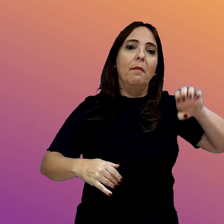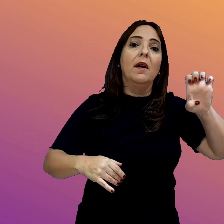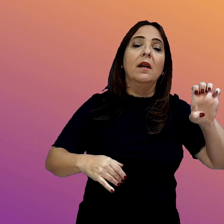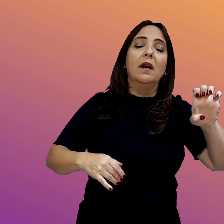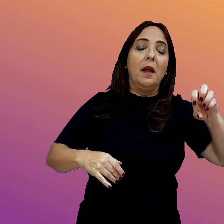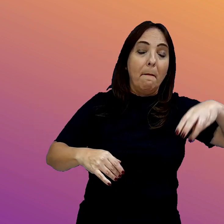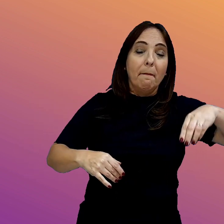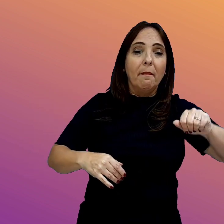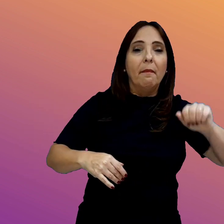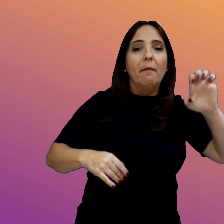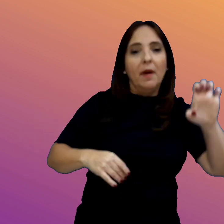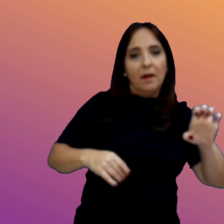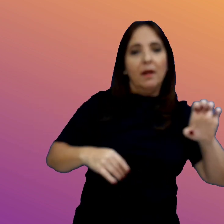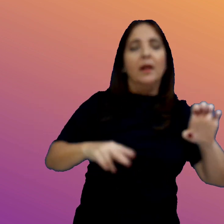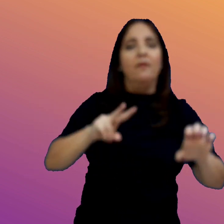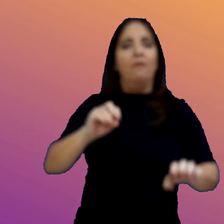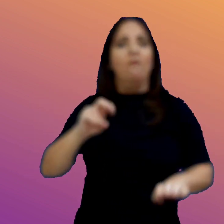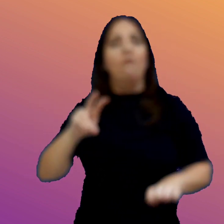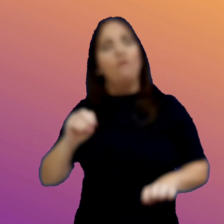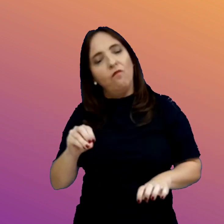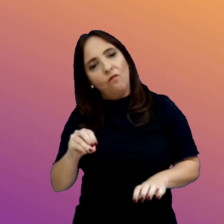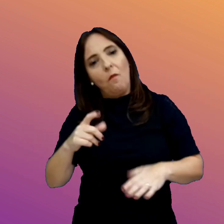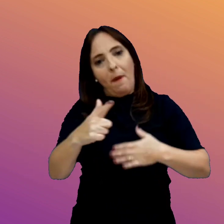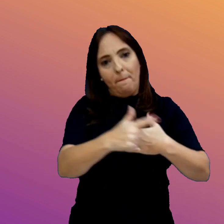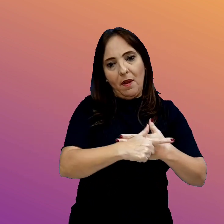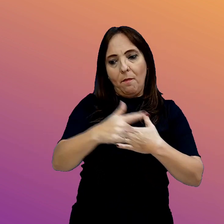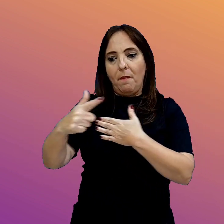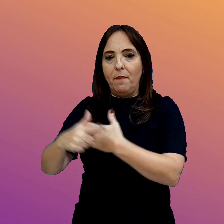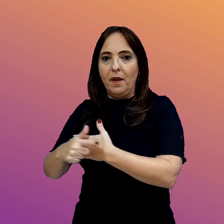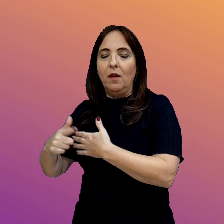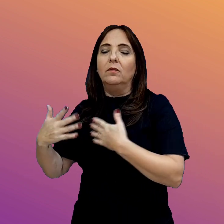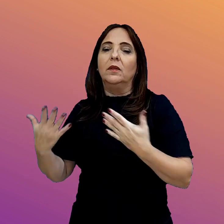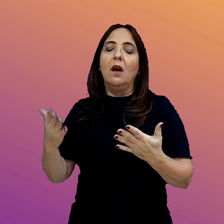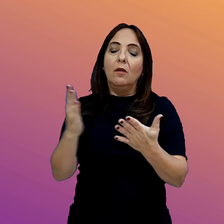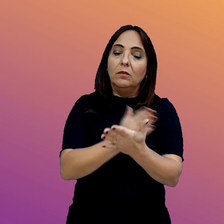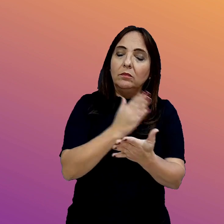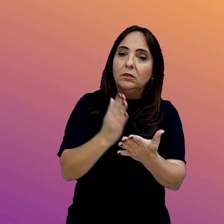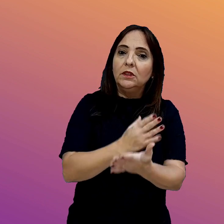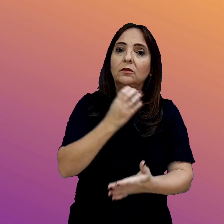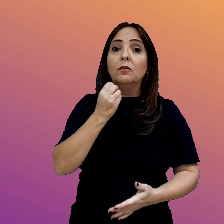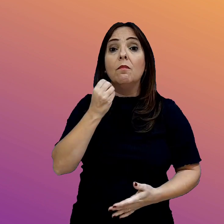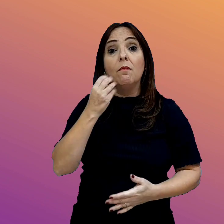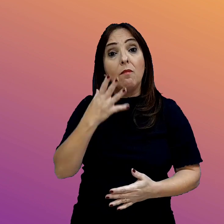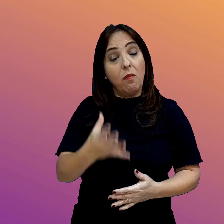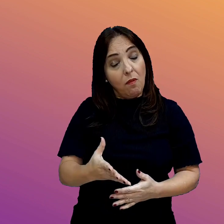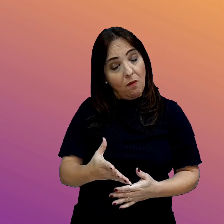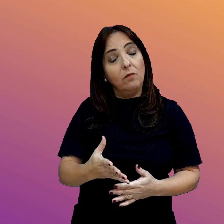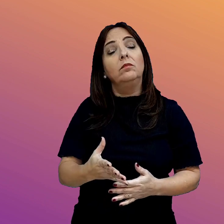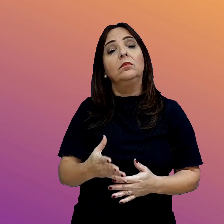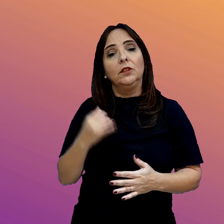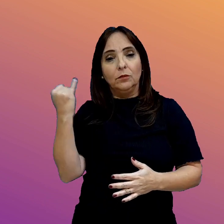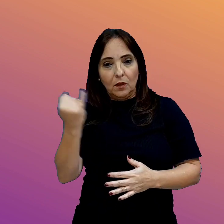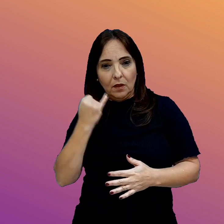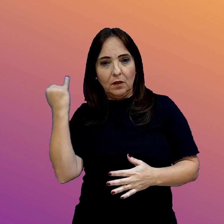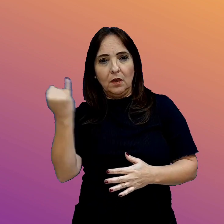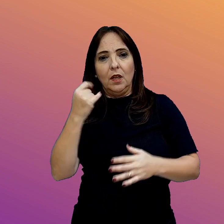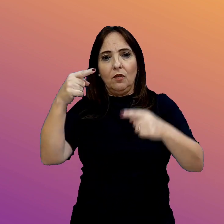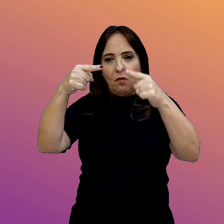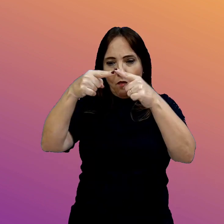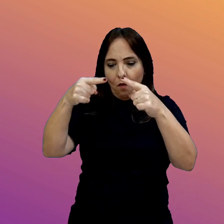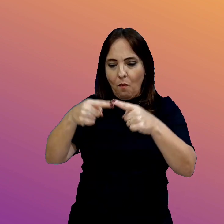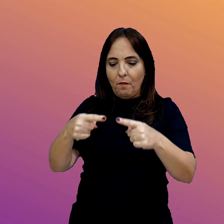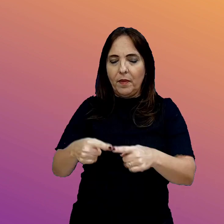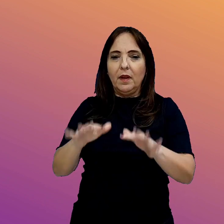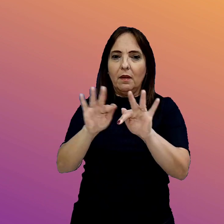família. Então, é um livro voltado para a família e principalmente para você desenvolver aí com os seus